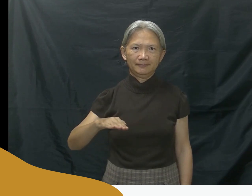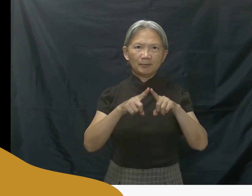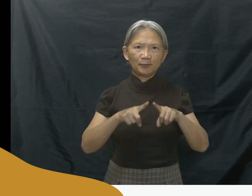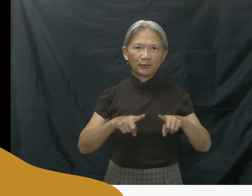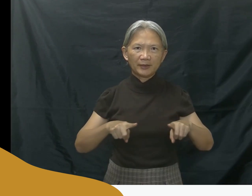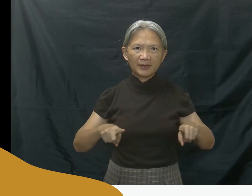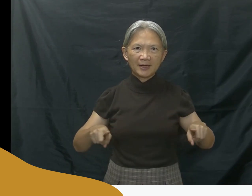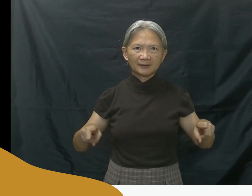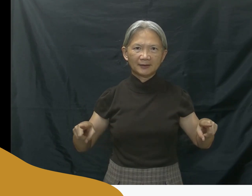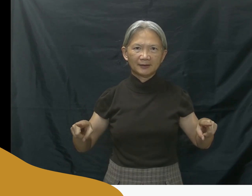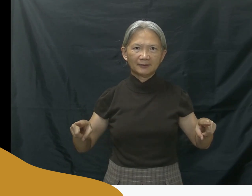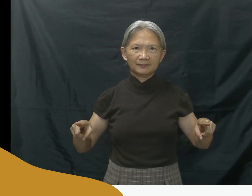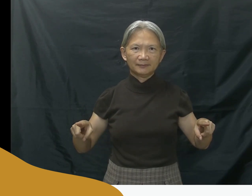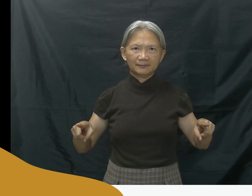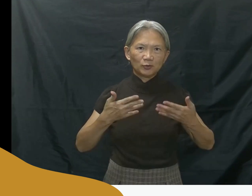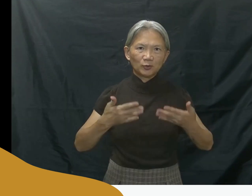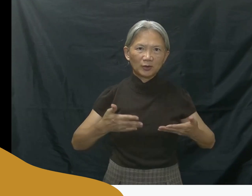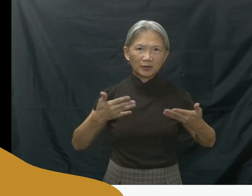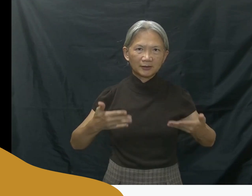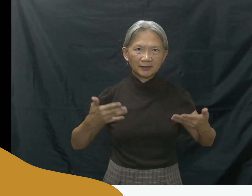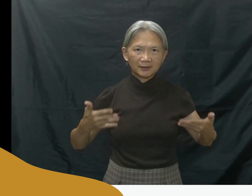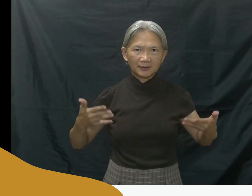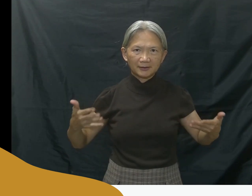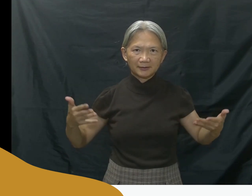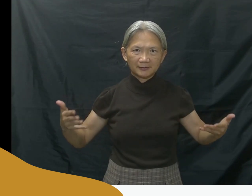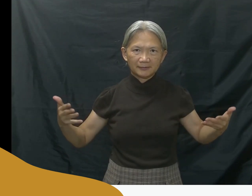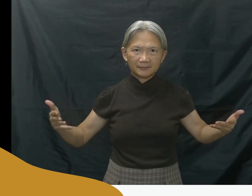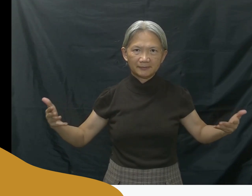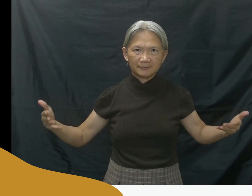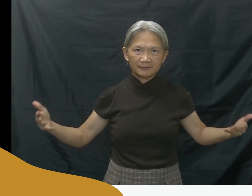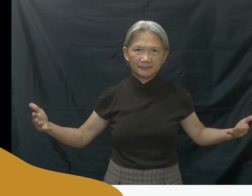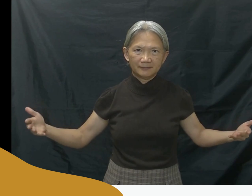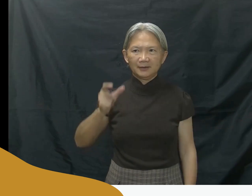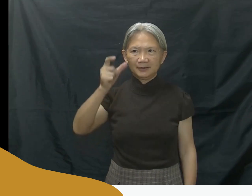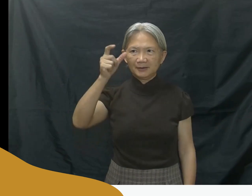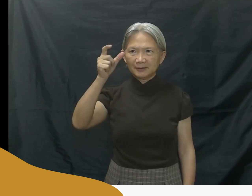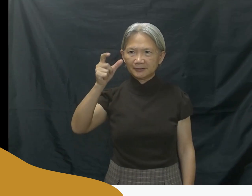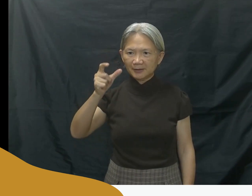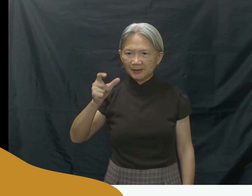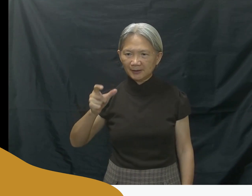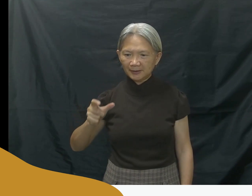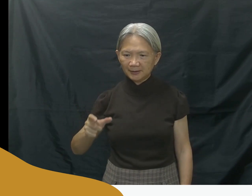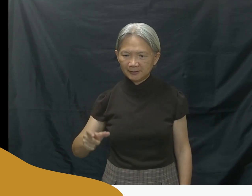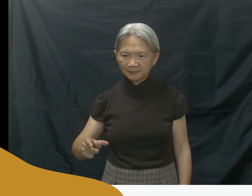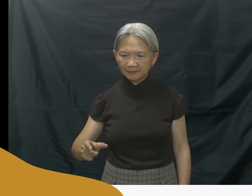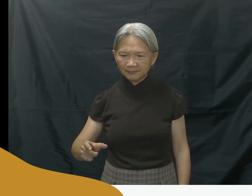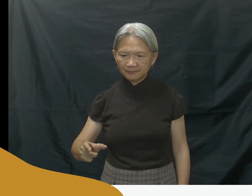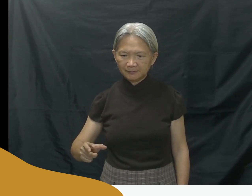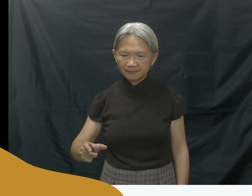不一样的，多的，一个人，